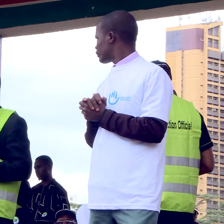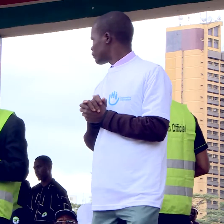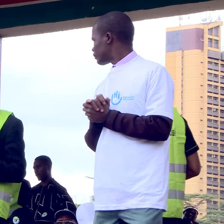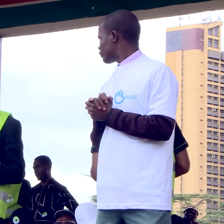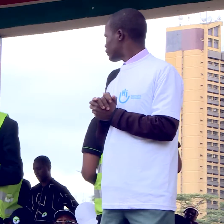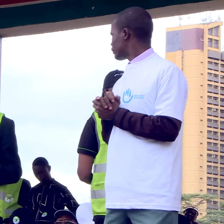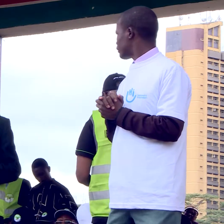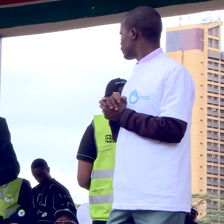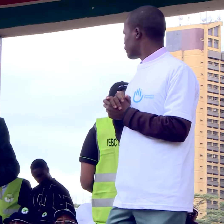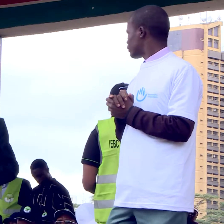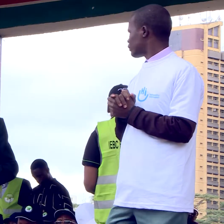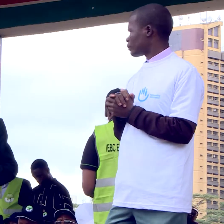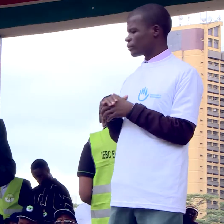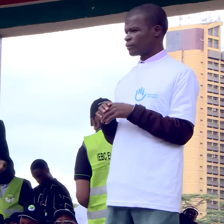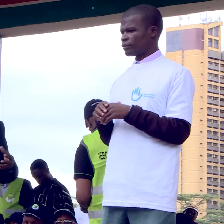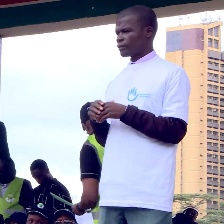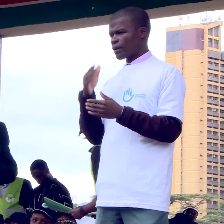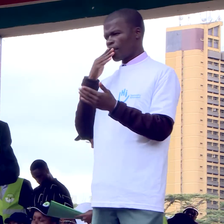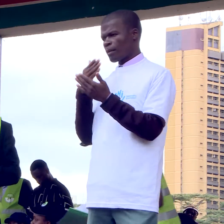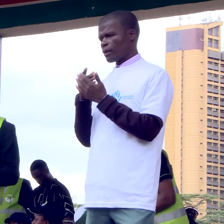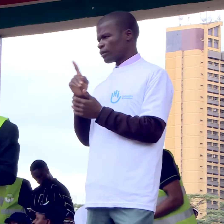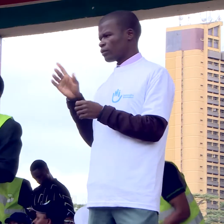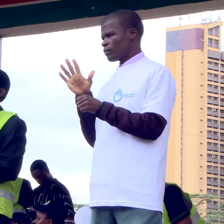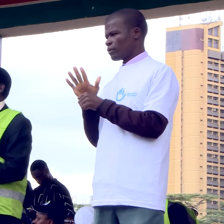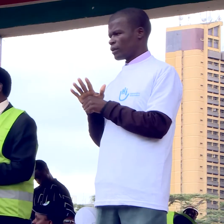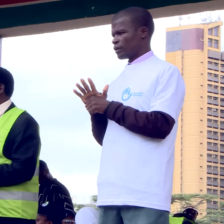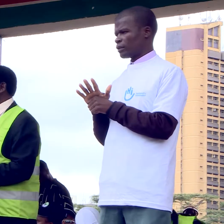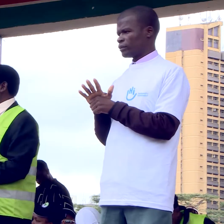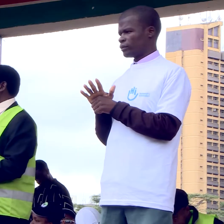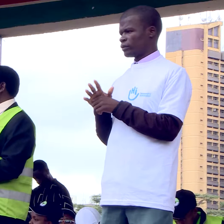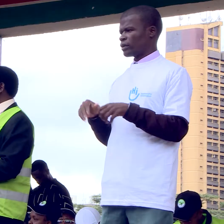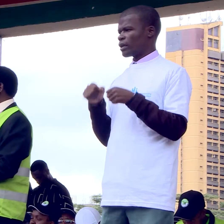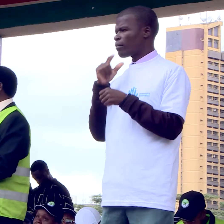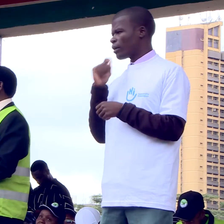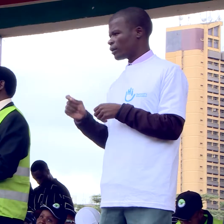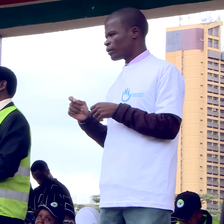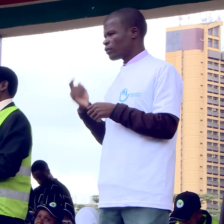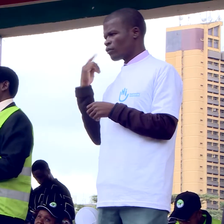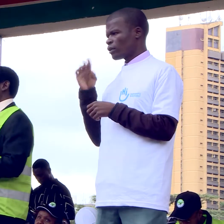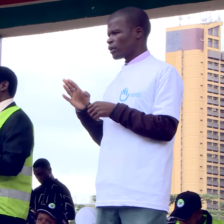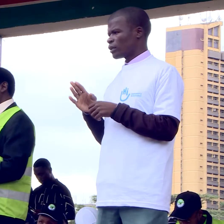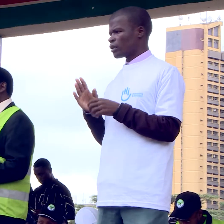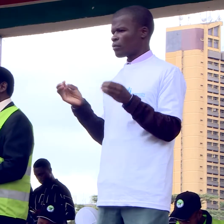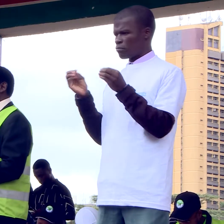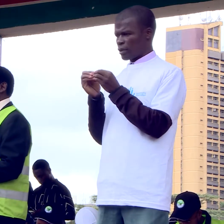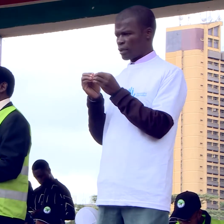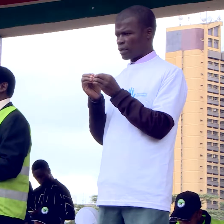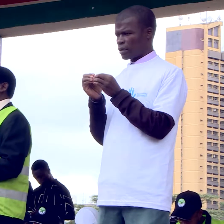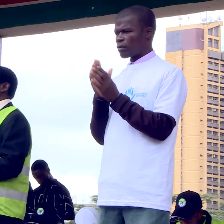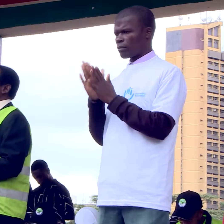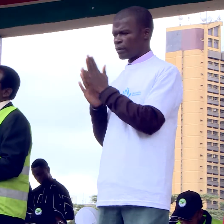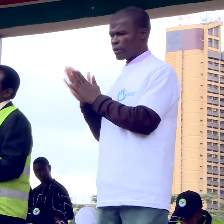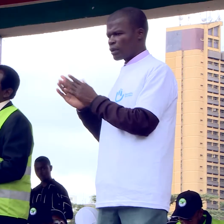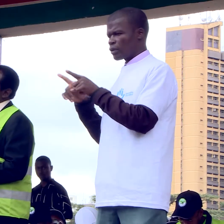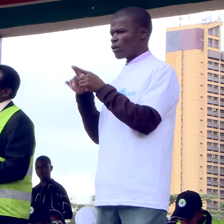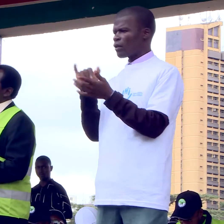Ndugu mwenyekiti, tunashukuru kwa hii mkutano ambayo umeandaa ili Wakenya